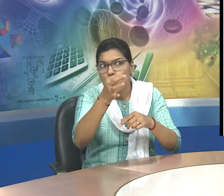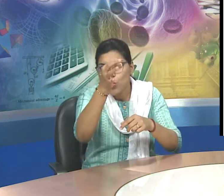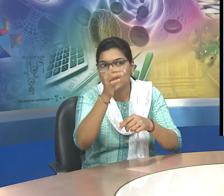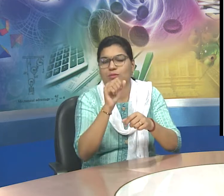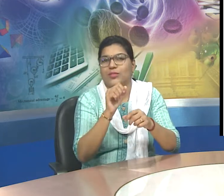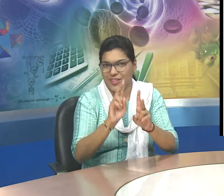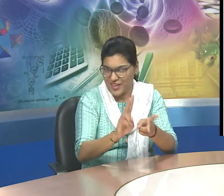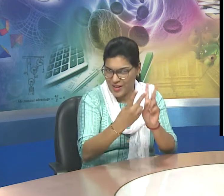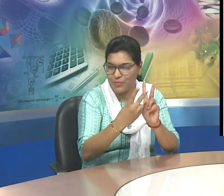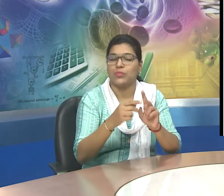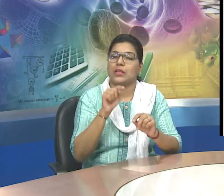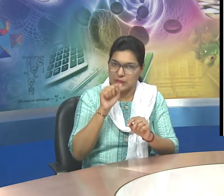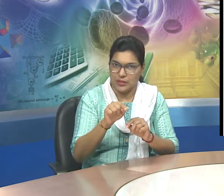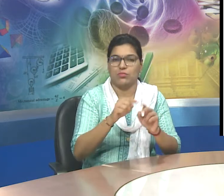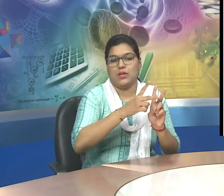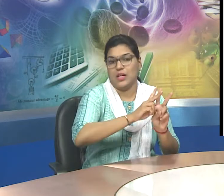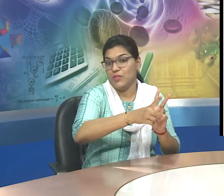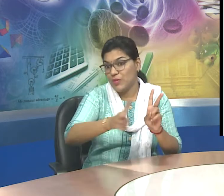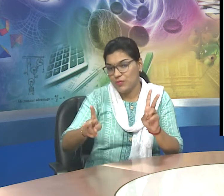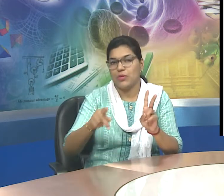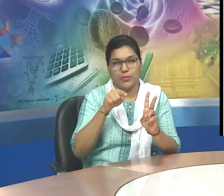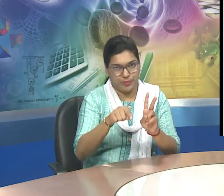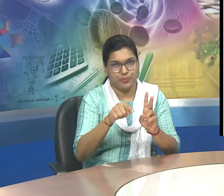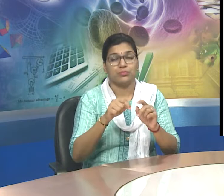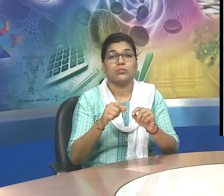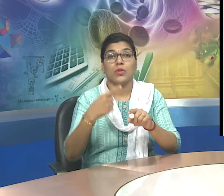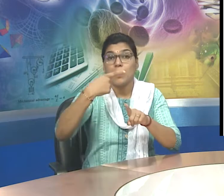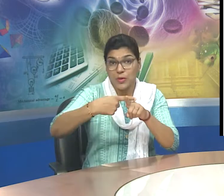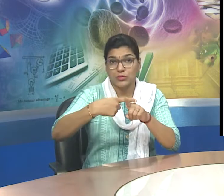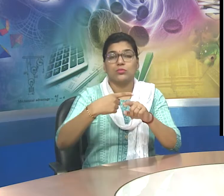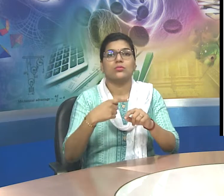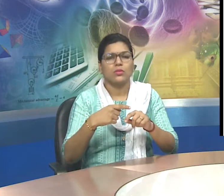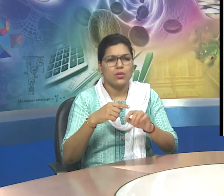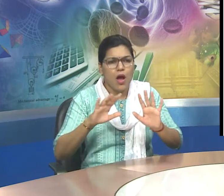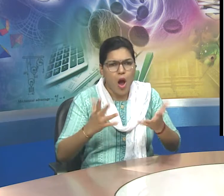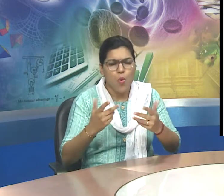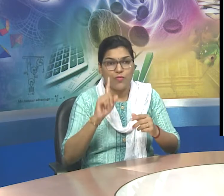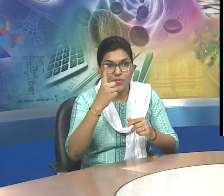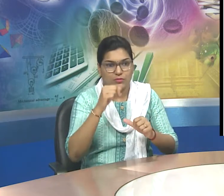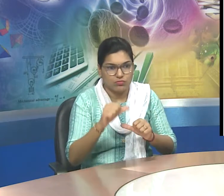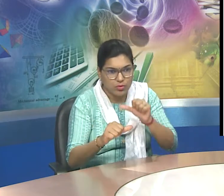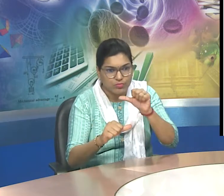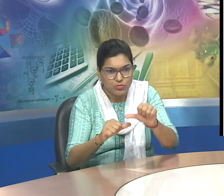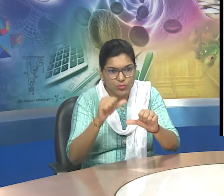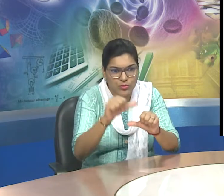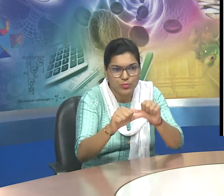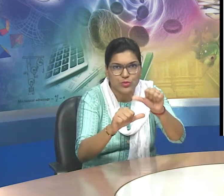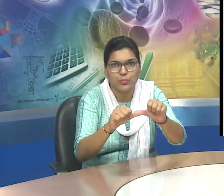काम करते हैं। तो इस तरह से सिस्टम, और कैसे हम